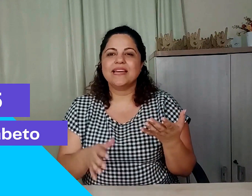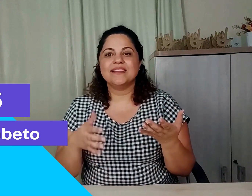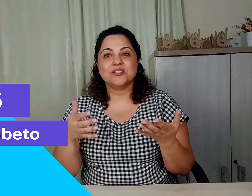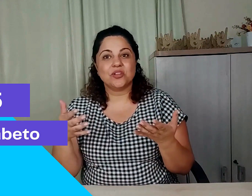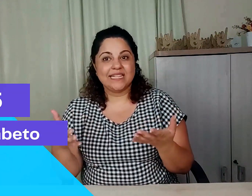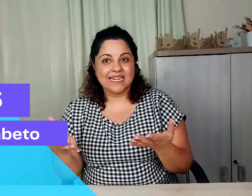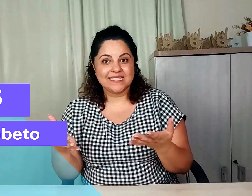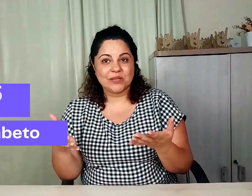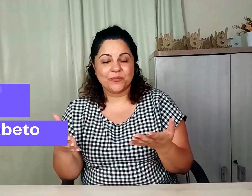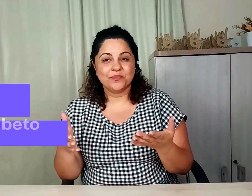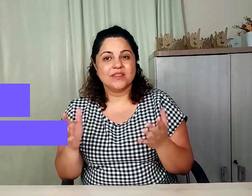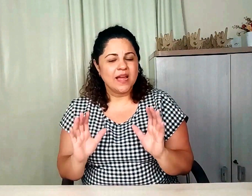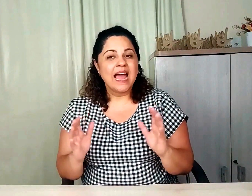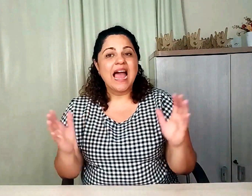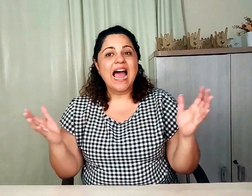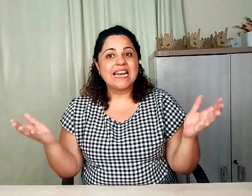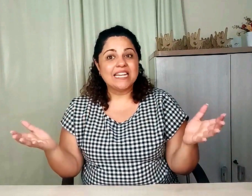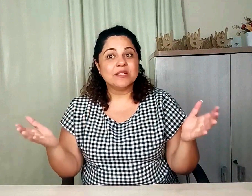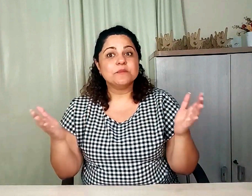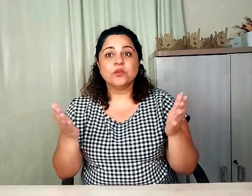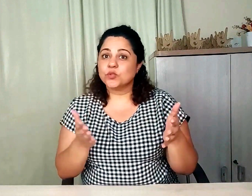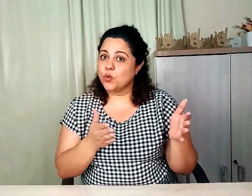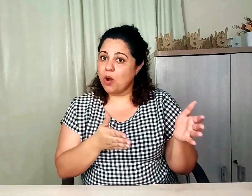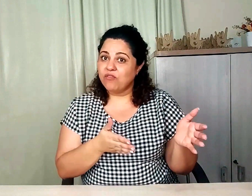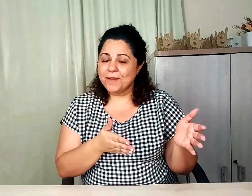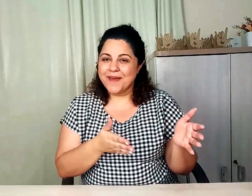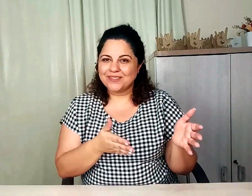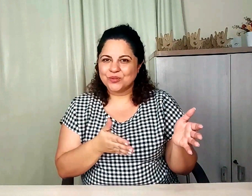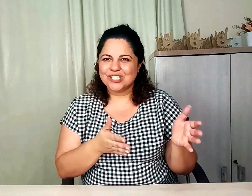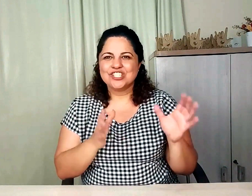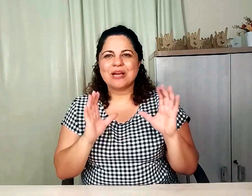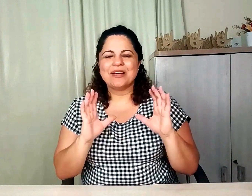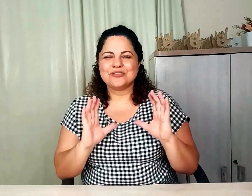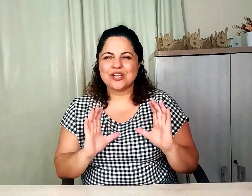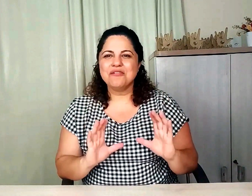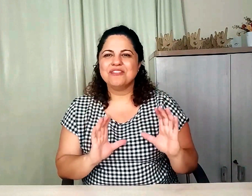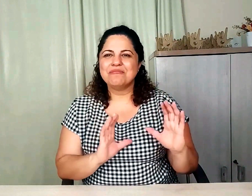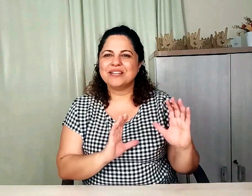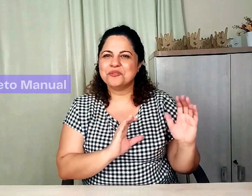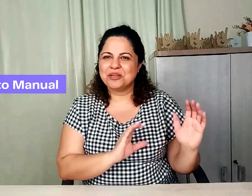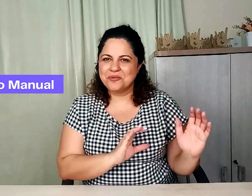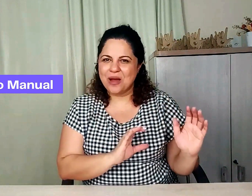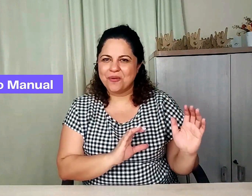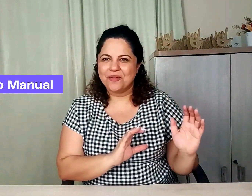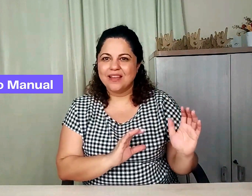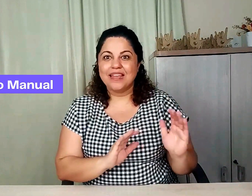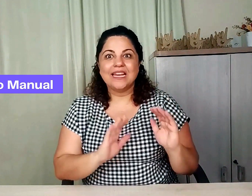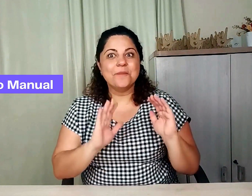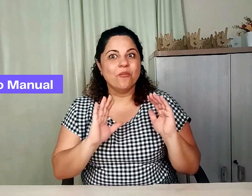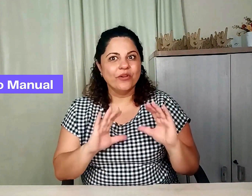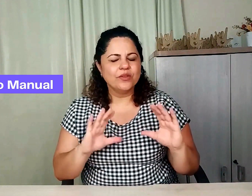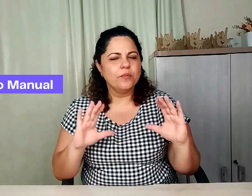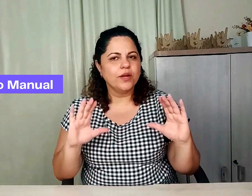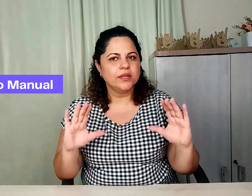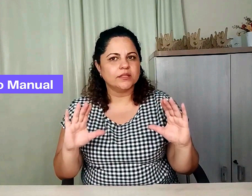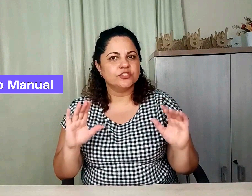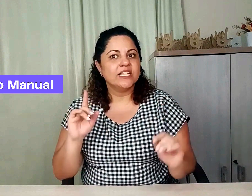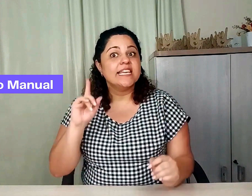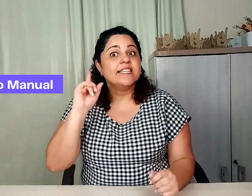alfabeto e a soletração. A Libras possui um alfabeto, chamado de alfabeto manual. Ele é muito importante,